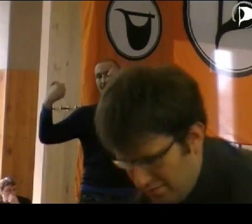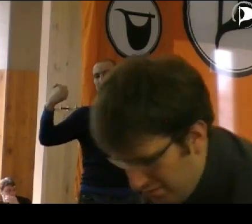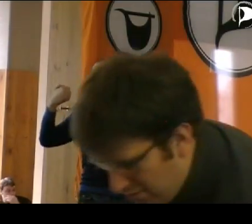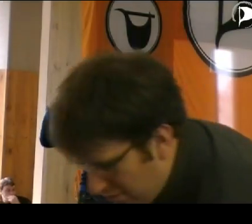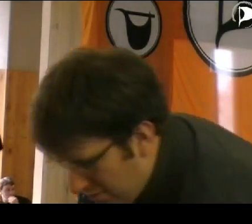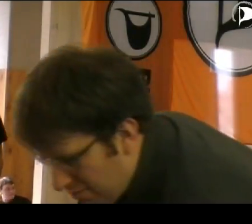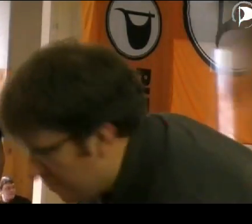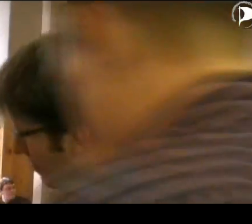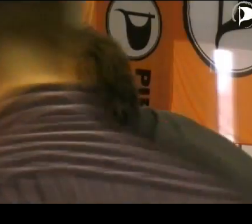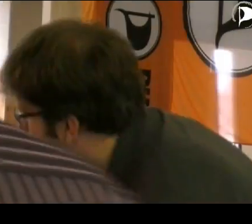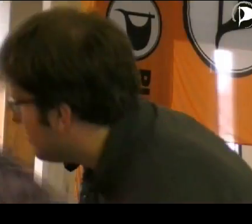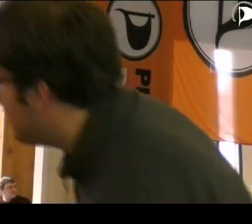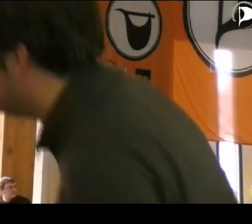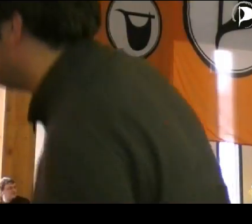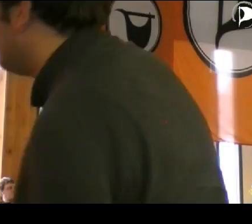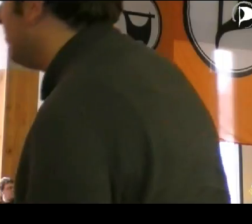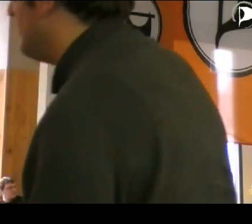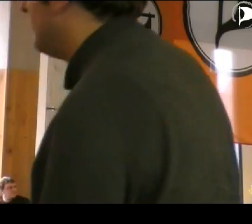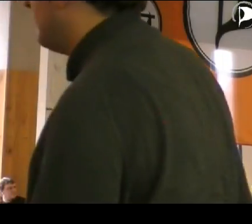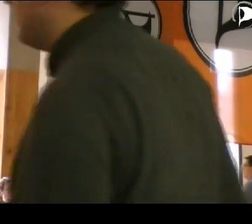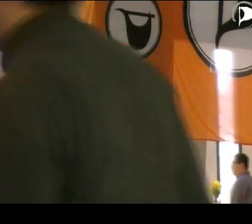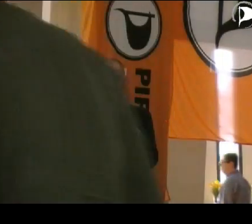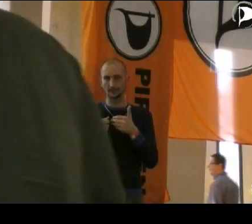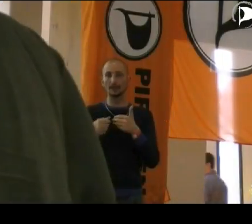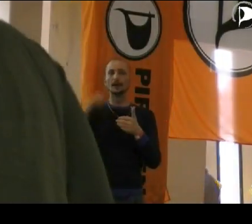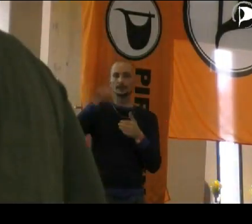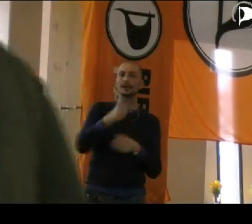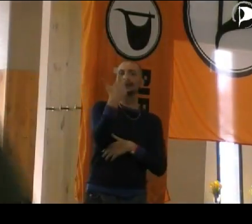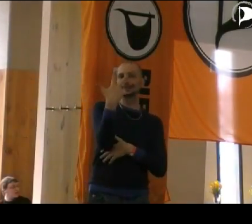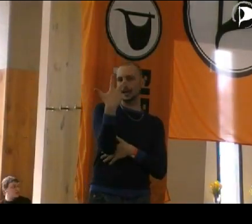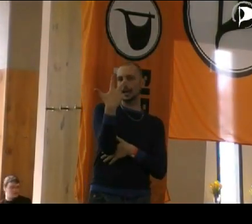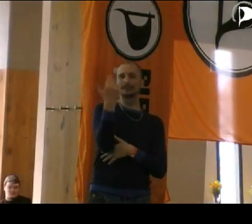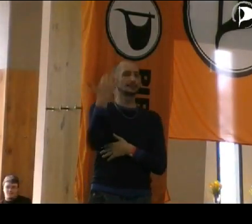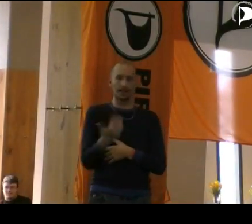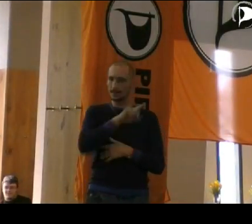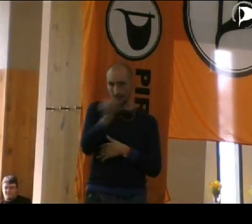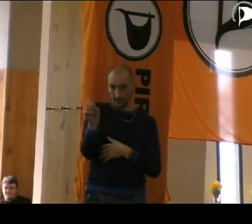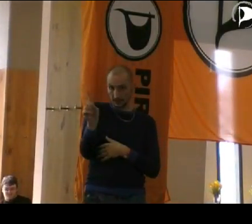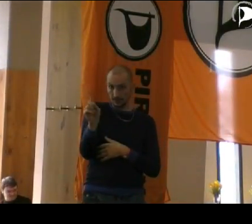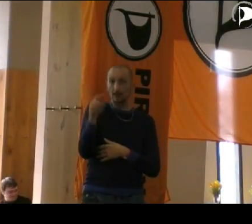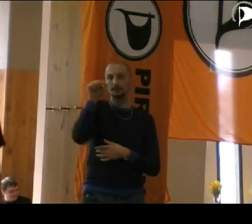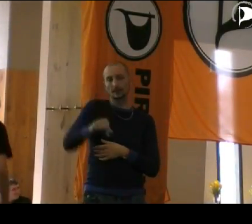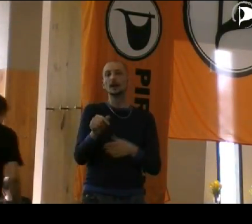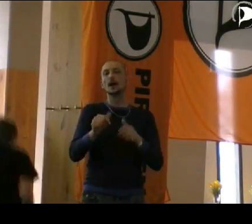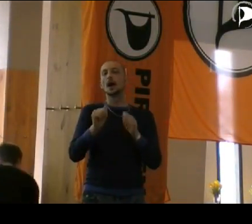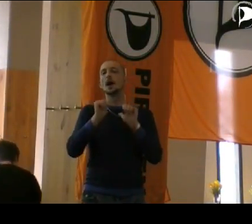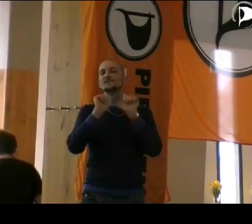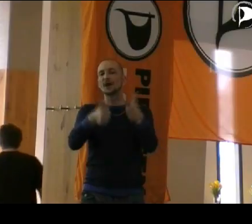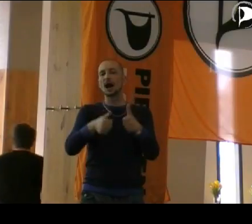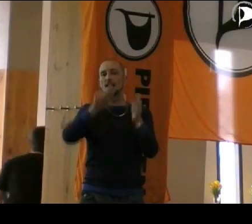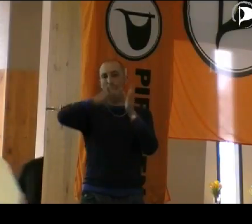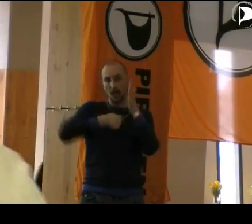direkt 6 und 6 3 und bestrahlung geschickt wurden jeweils im konsens bei den portalen bis zu